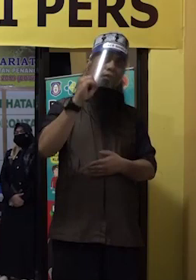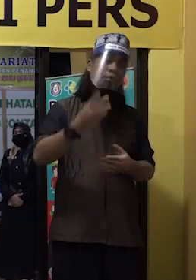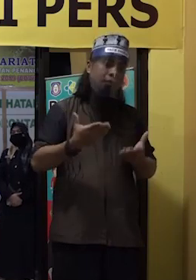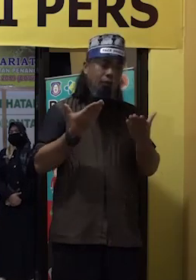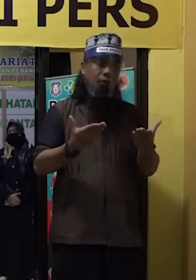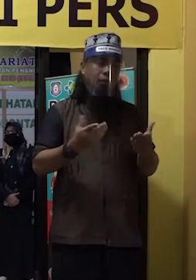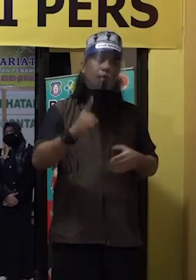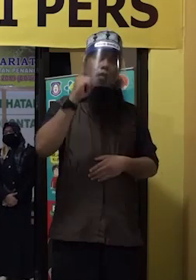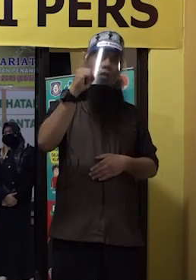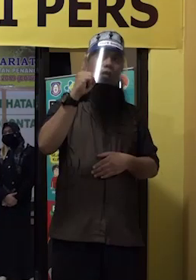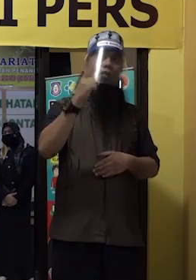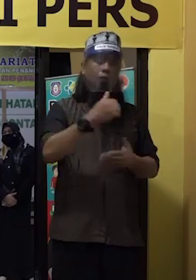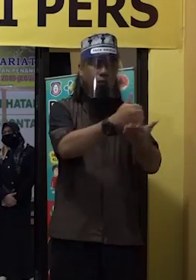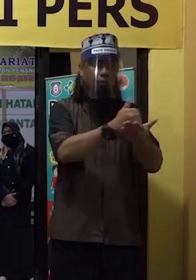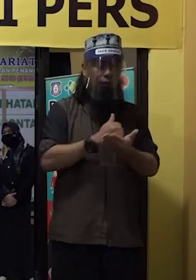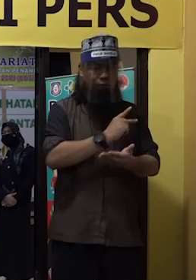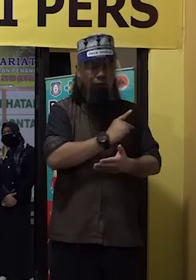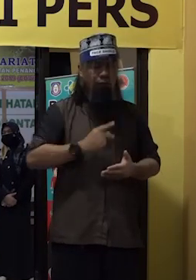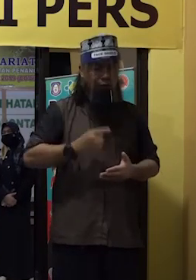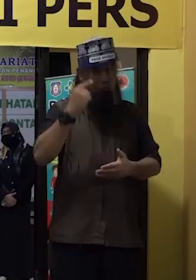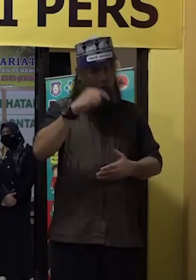kebersihan diri, ya, dengan